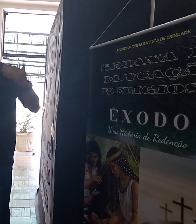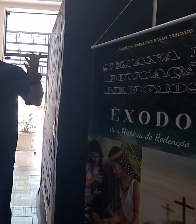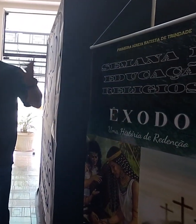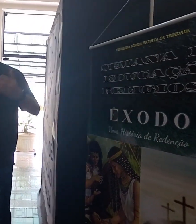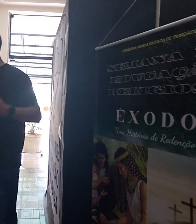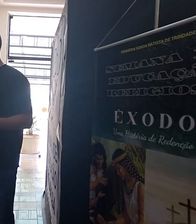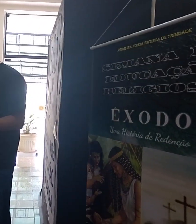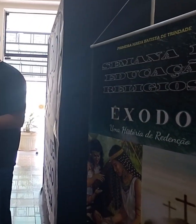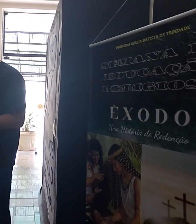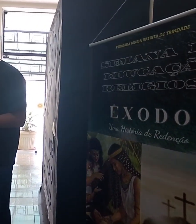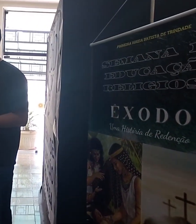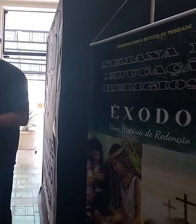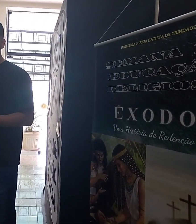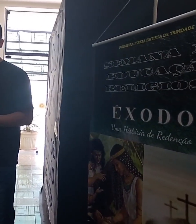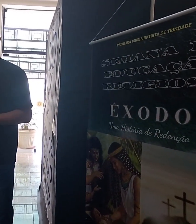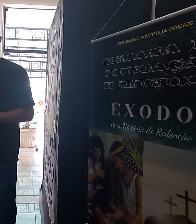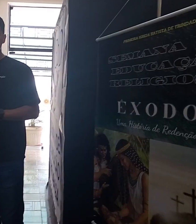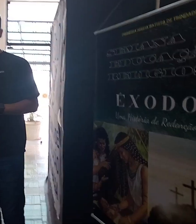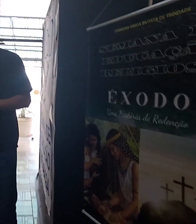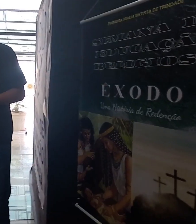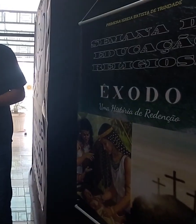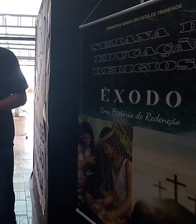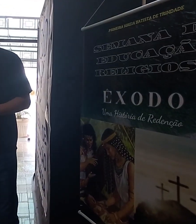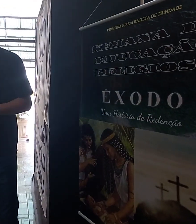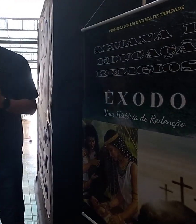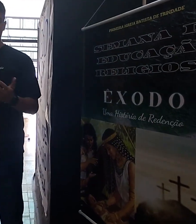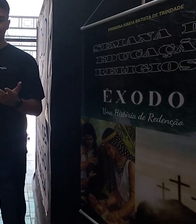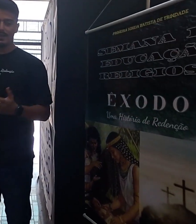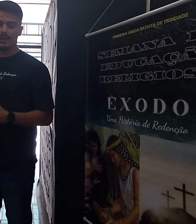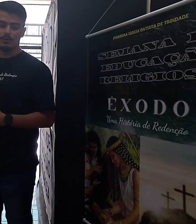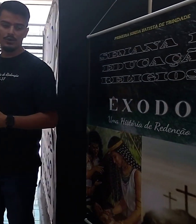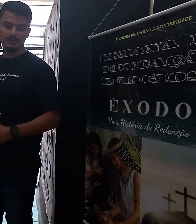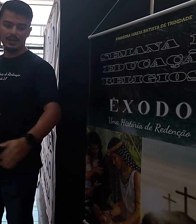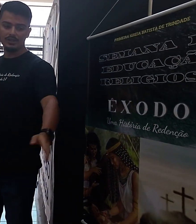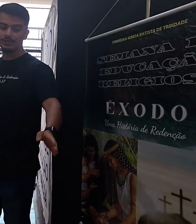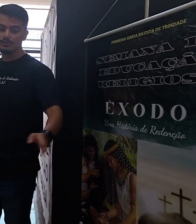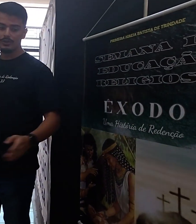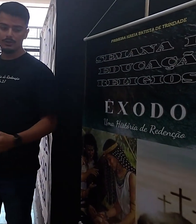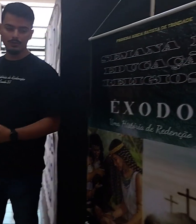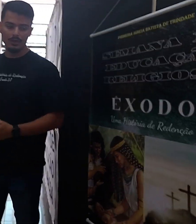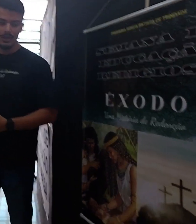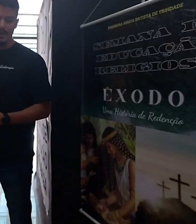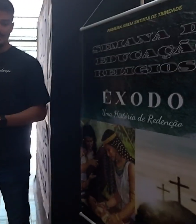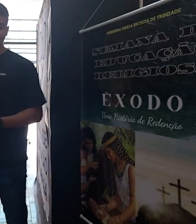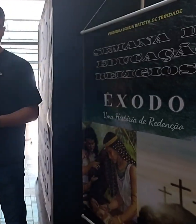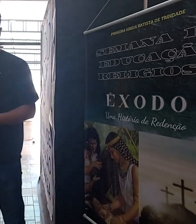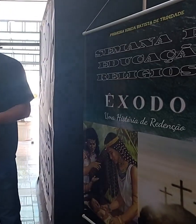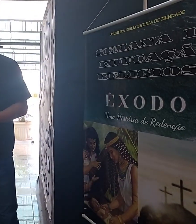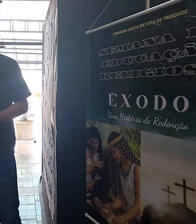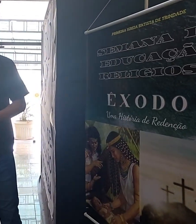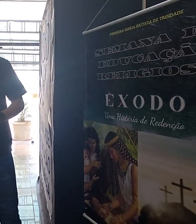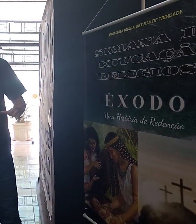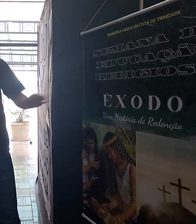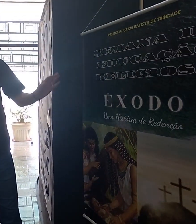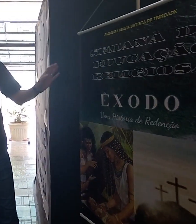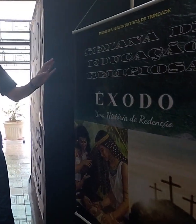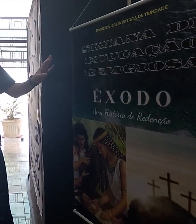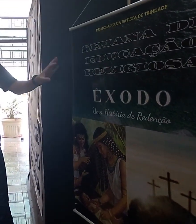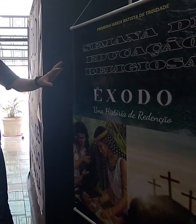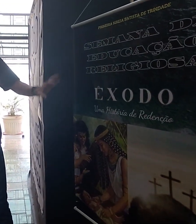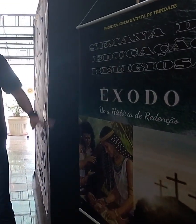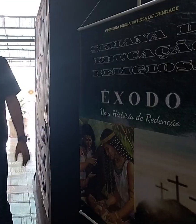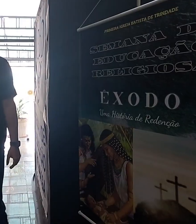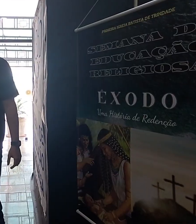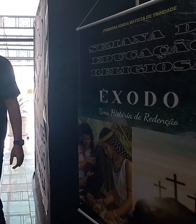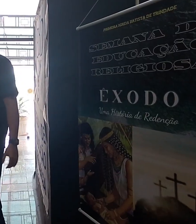religiosa, começou na semana passada, às 8 horas da manhã, e se encerra hoje às 18 em Trilha. O nosso tema é